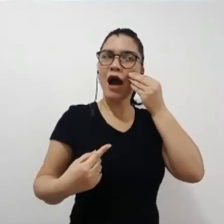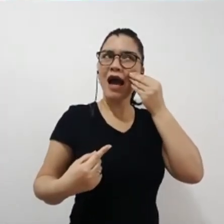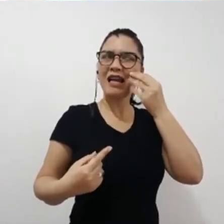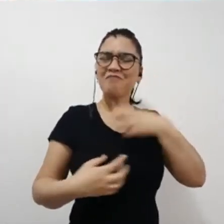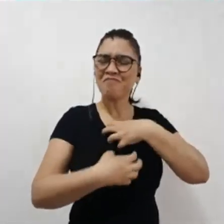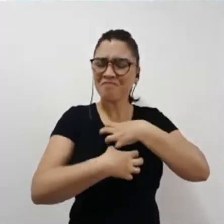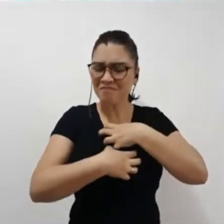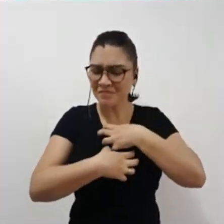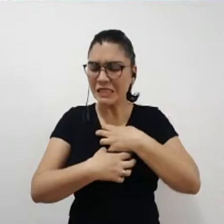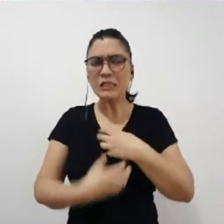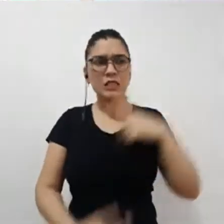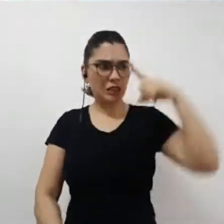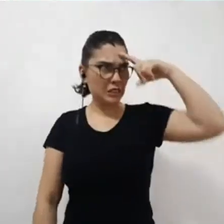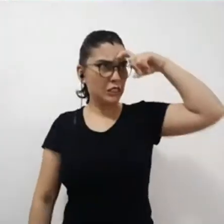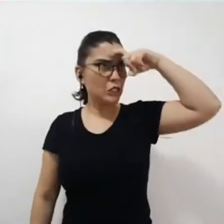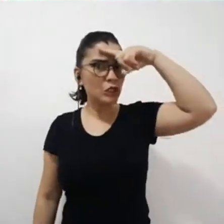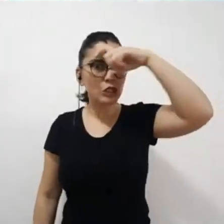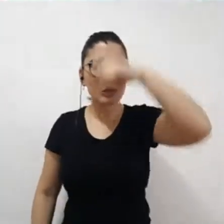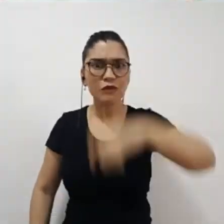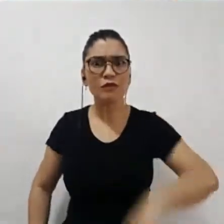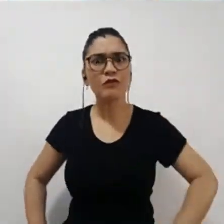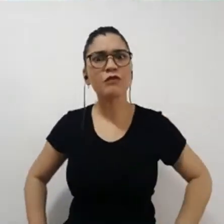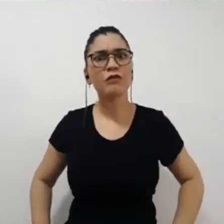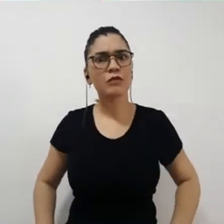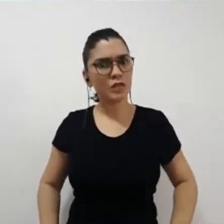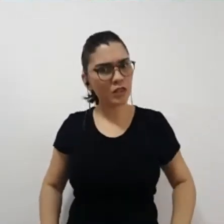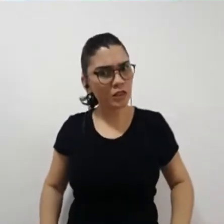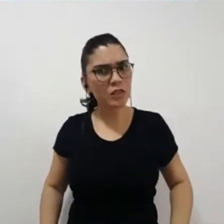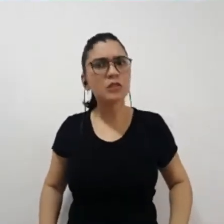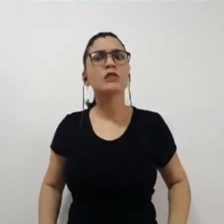nos põem em situações difíceis,